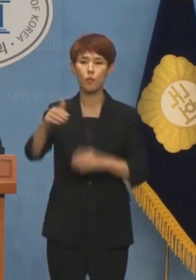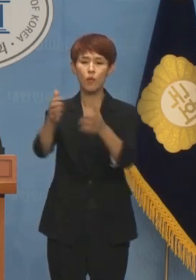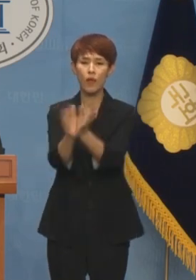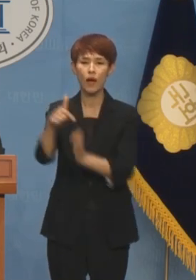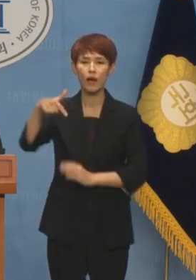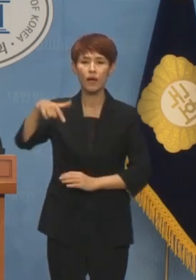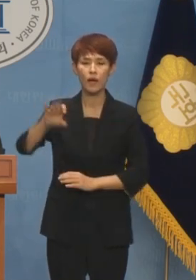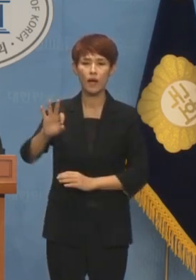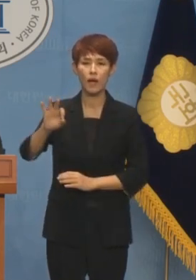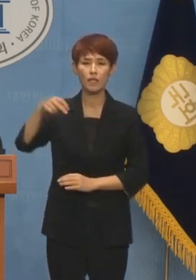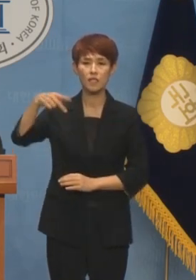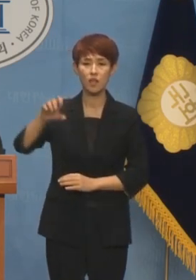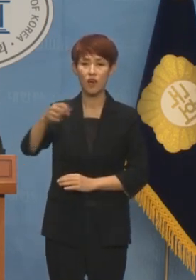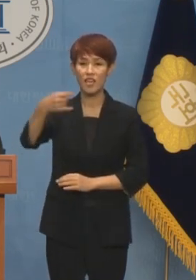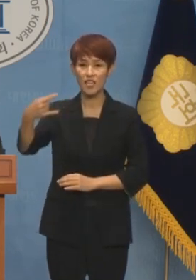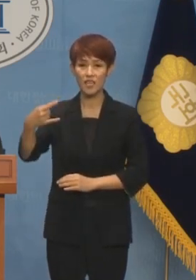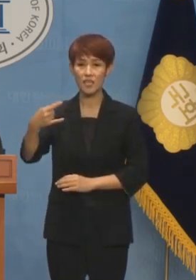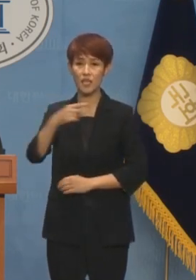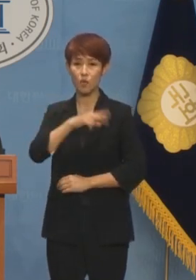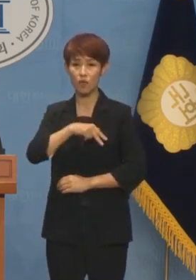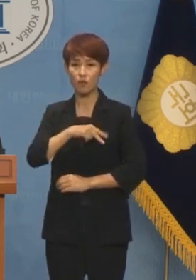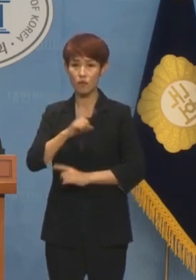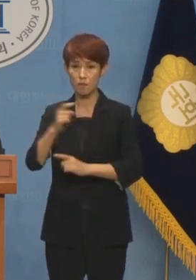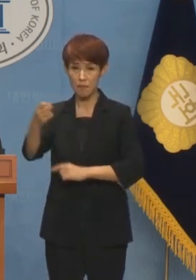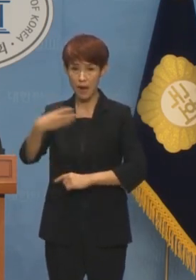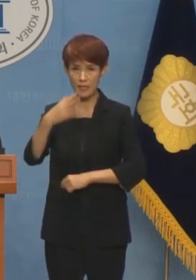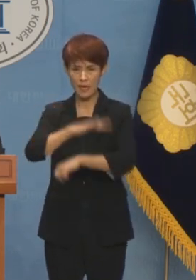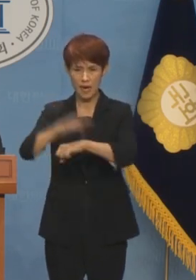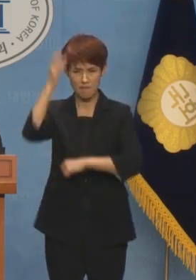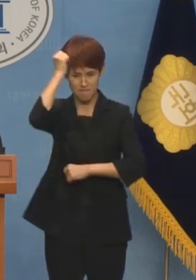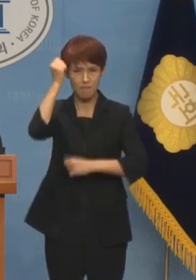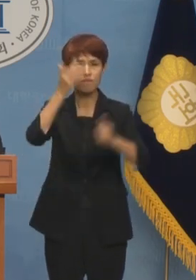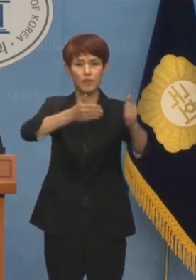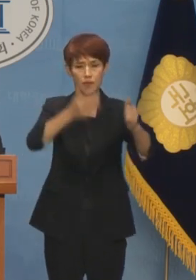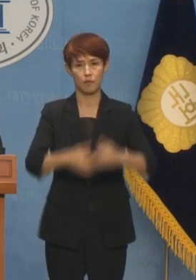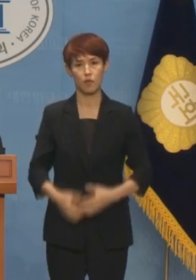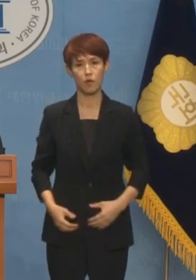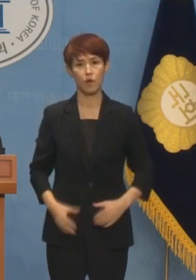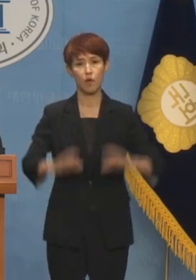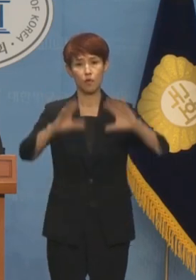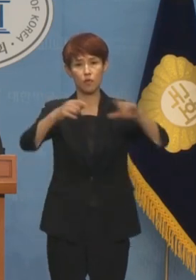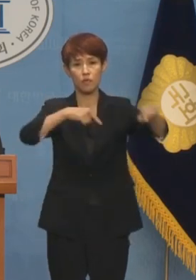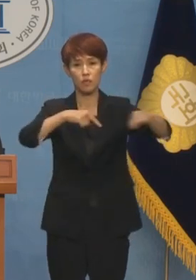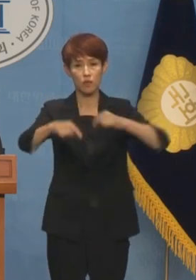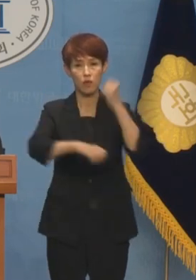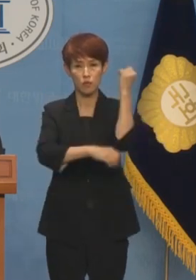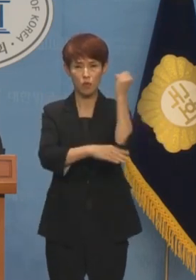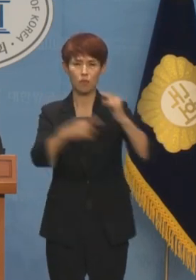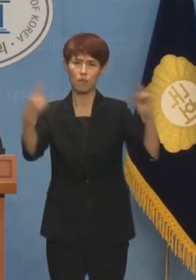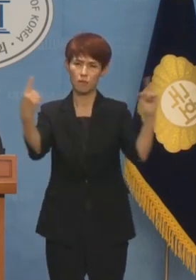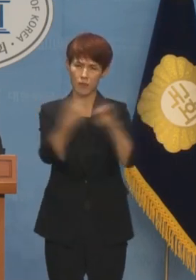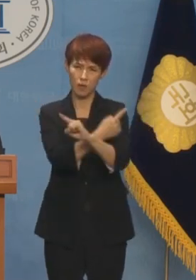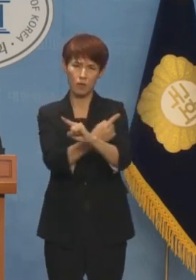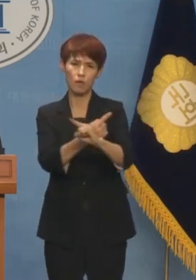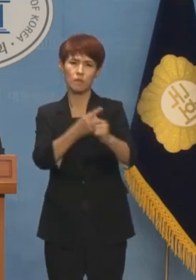강성희 의원의 말을 다시 되새기길 바랍니다. 국정기조를 바꾸셔야 합니다.